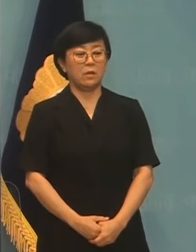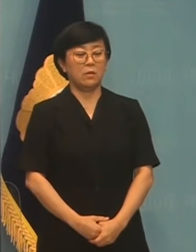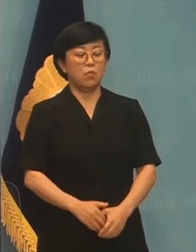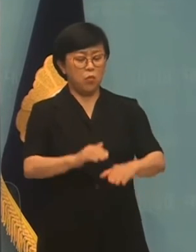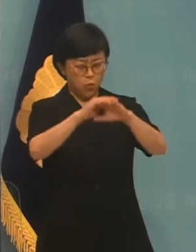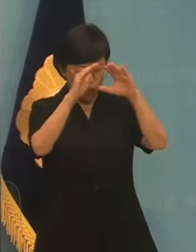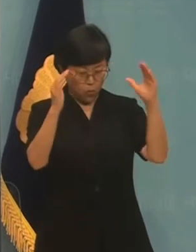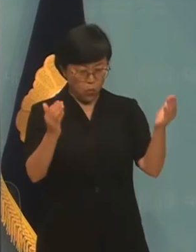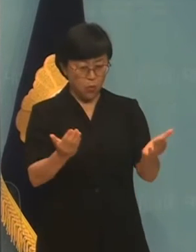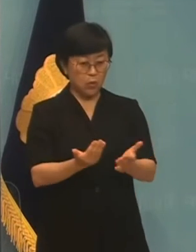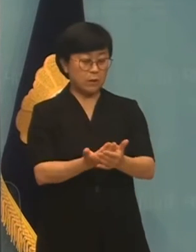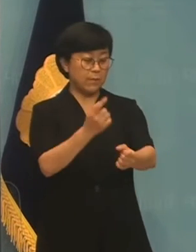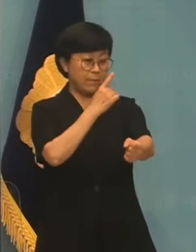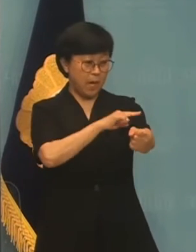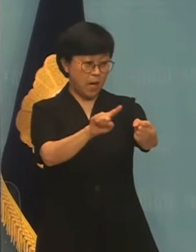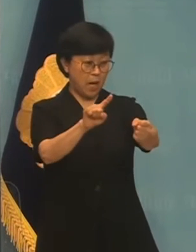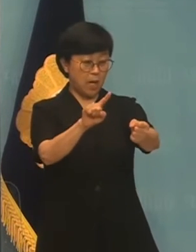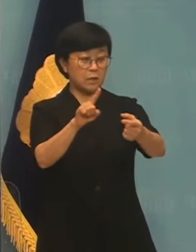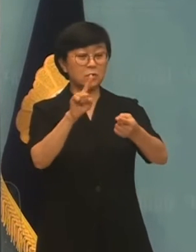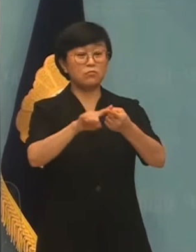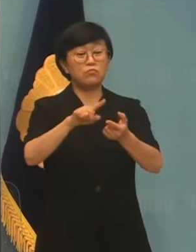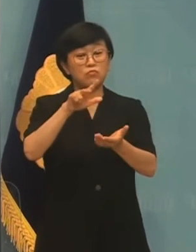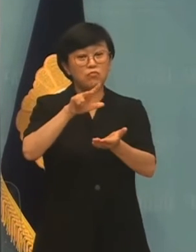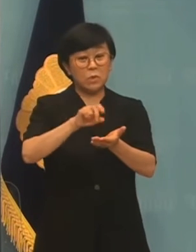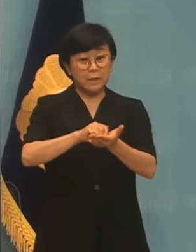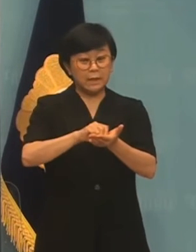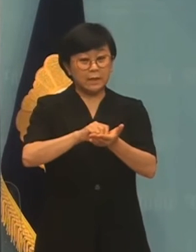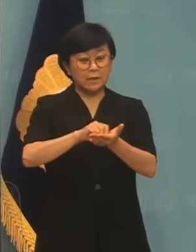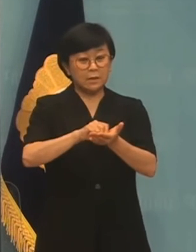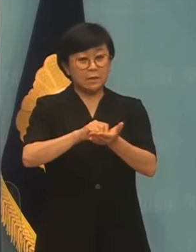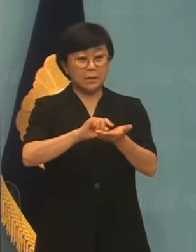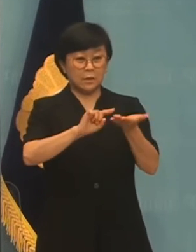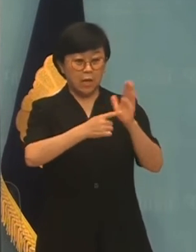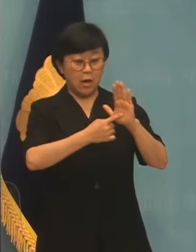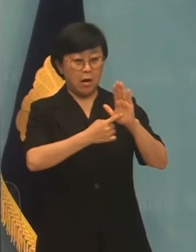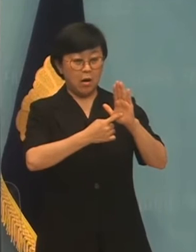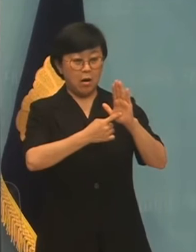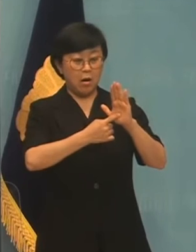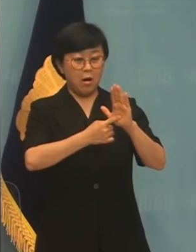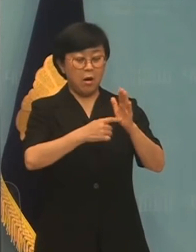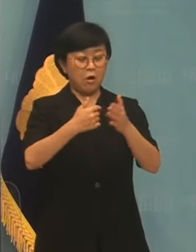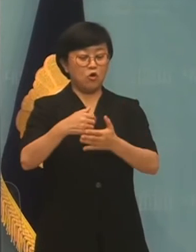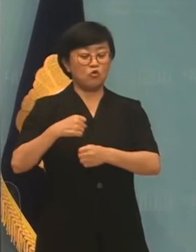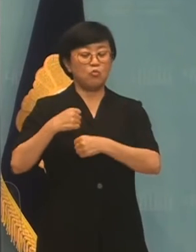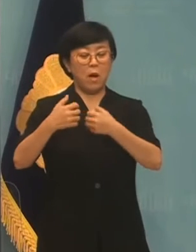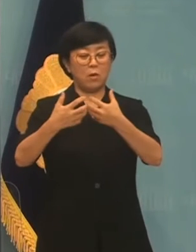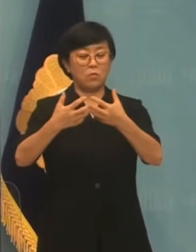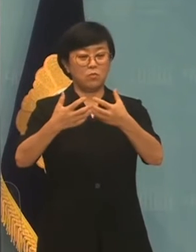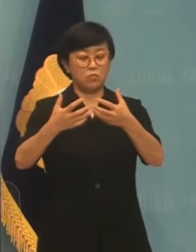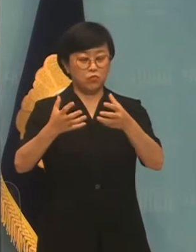총체적 무능과 부실이 드러난 만큼 서욱 국방부